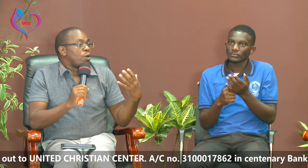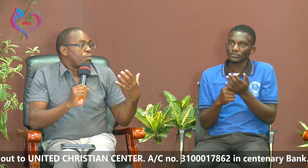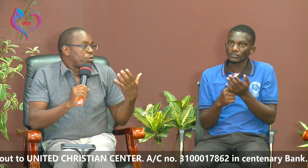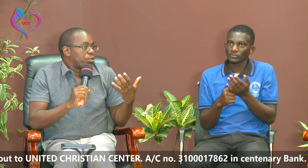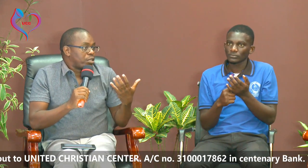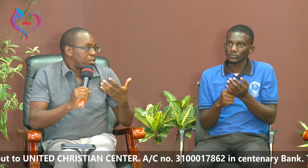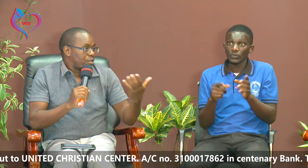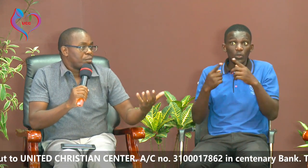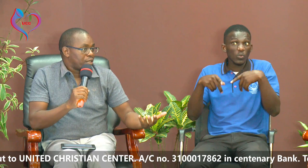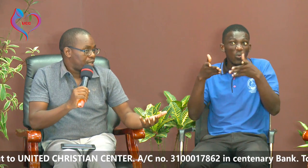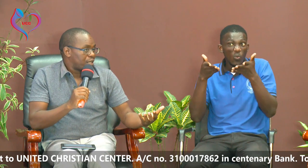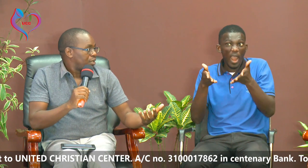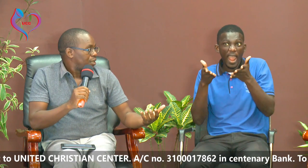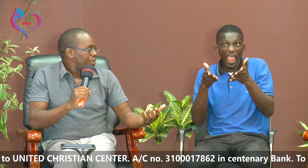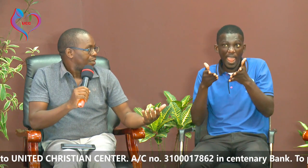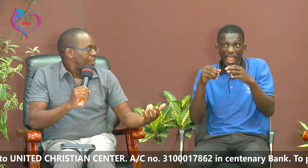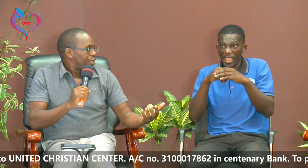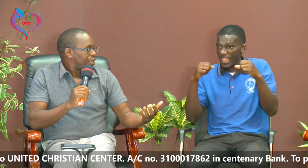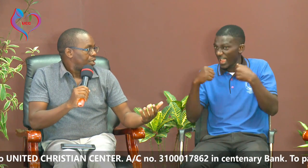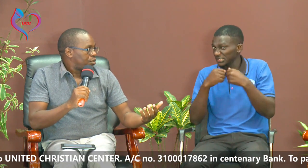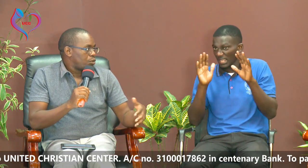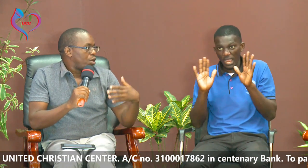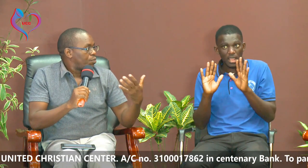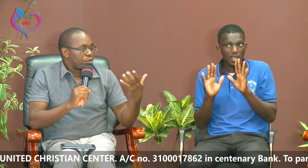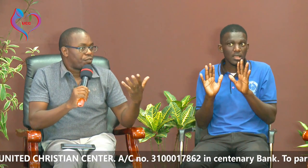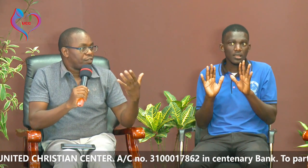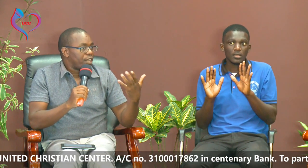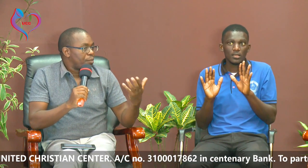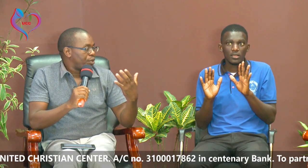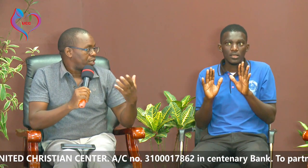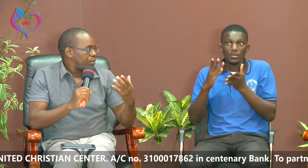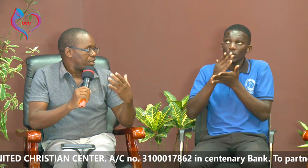wano because of a mistake tuli wano because of divine appointment